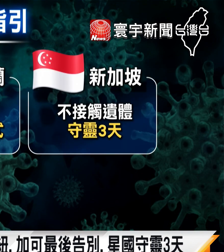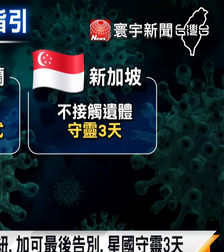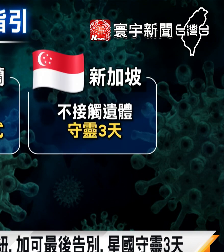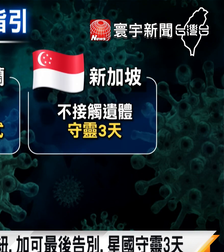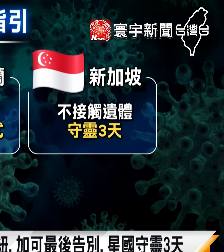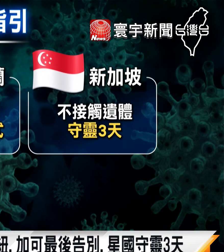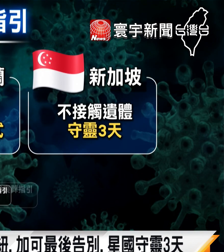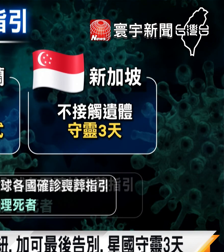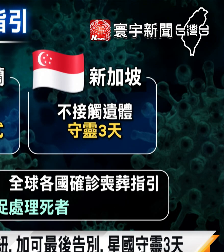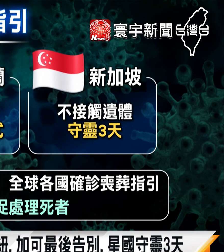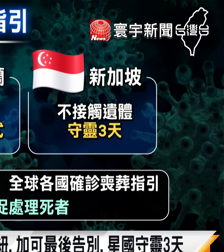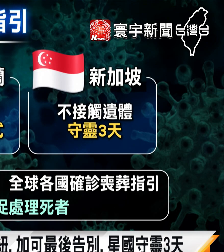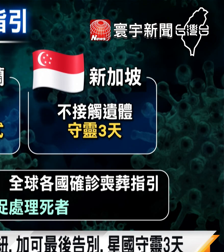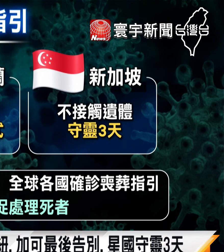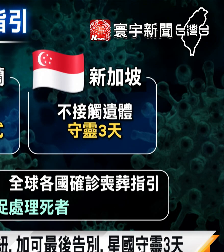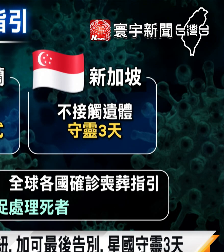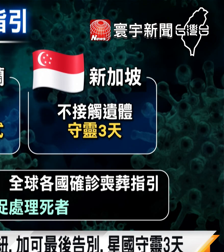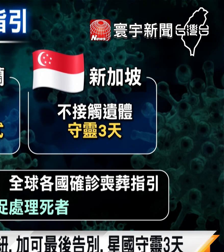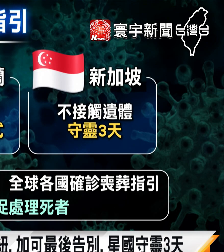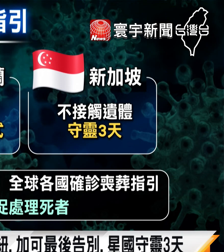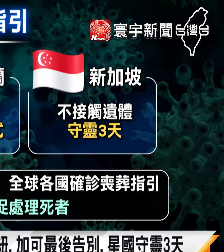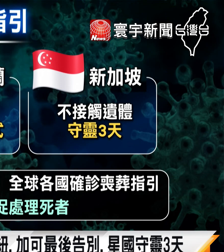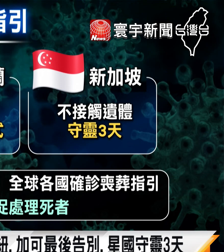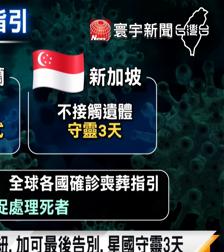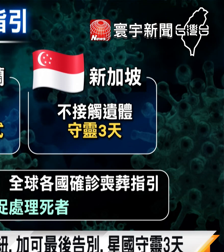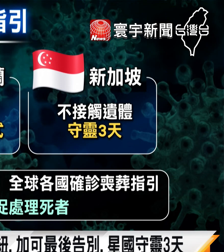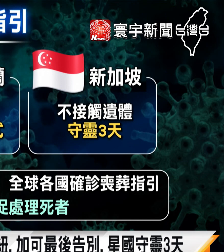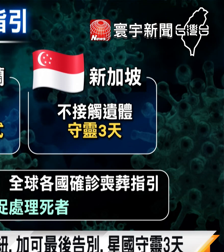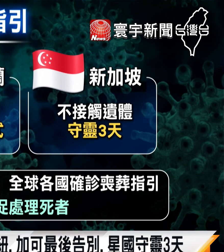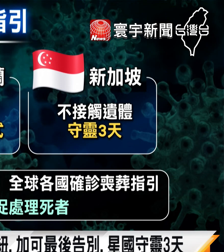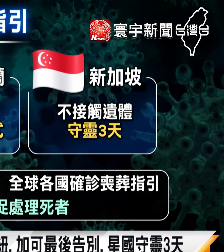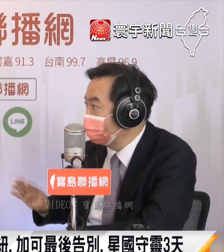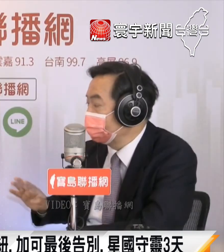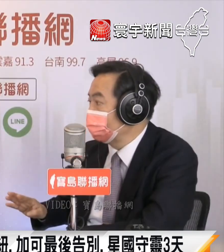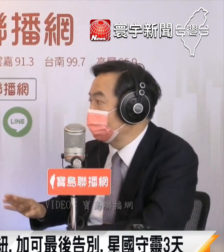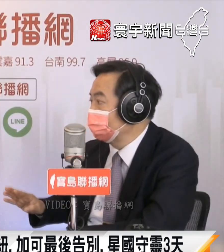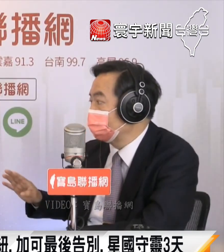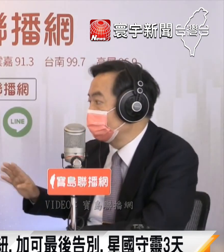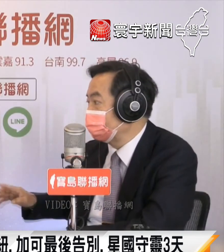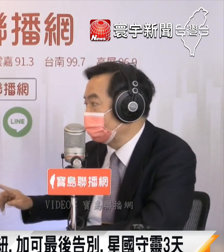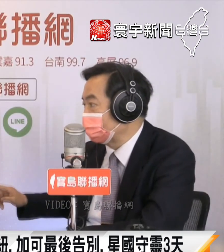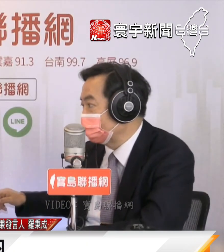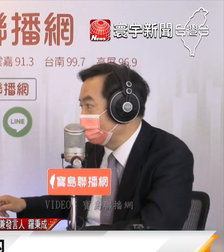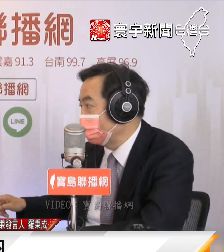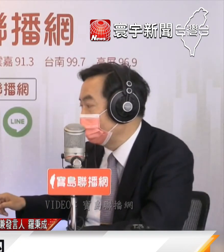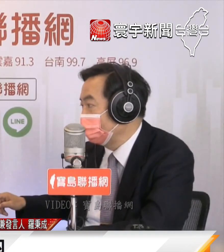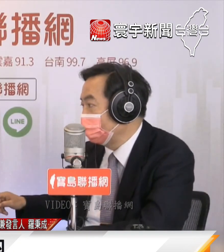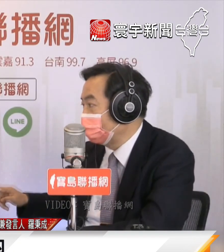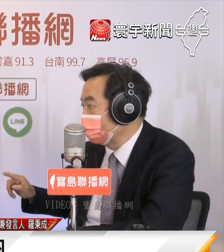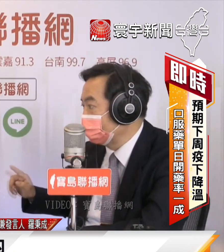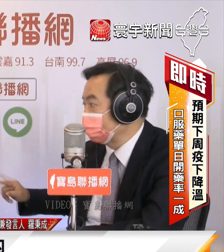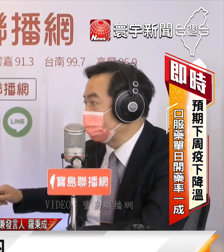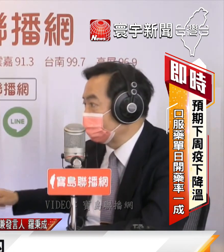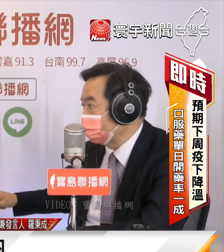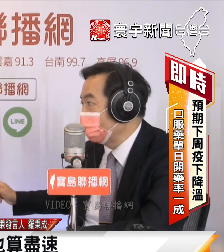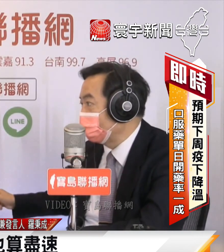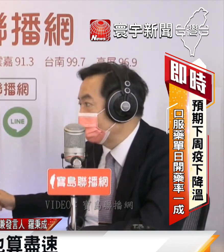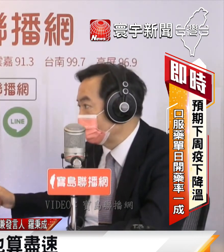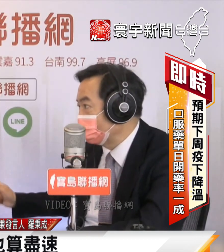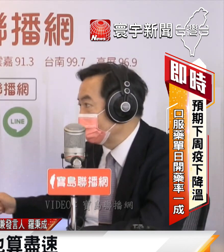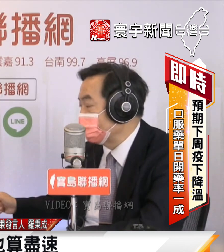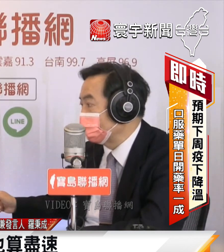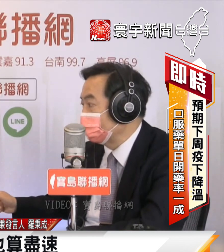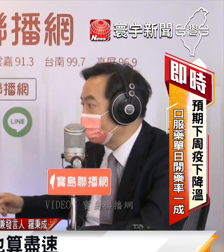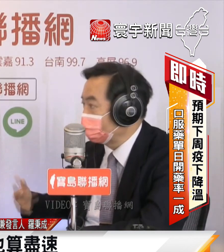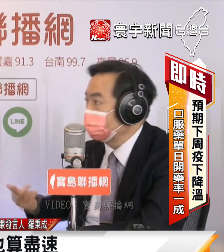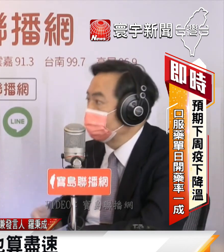3天，甚至 WHO。也写明应避免仓促处理死者。 那禁诉是24小时内，还是24小时外也